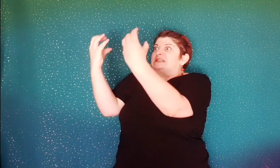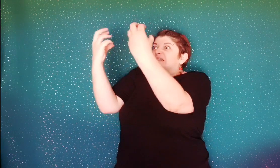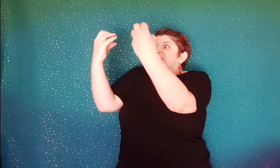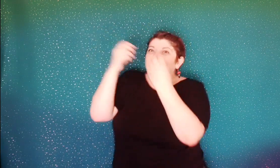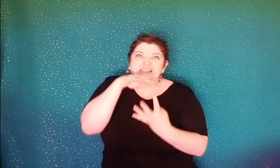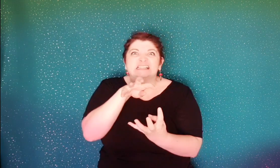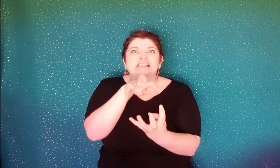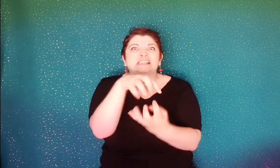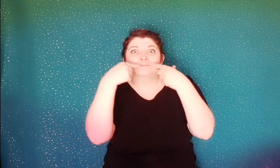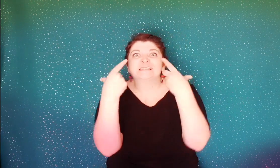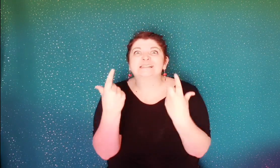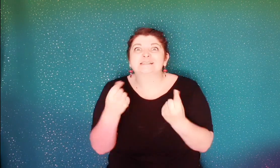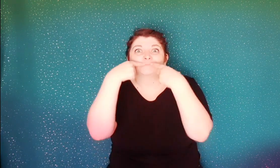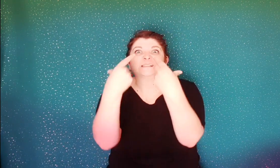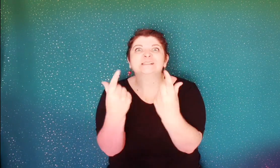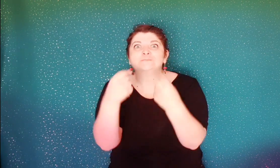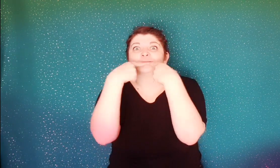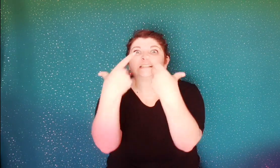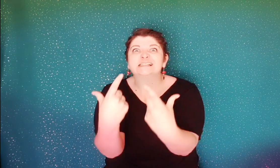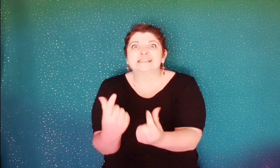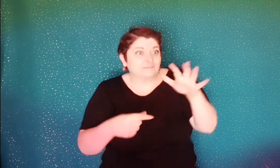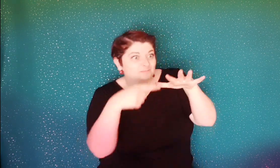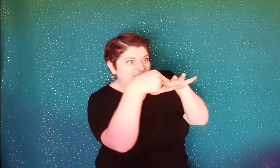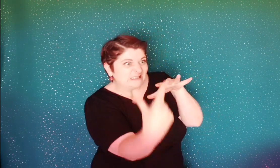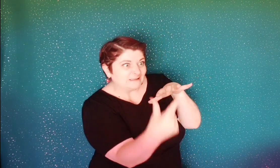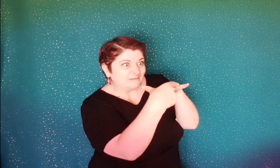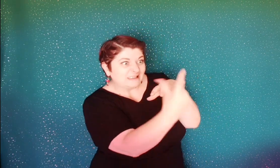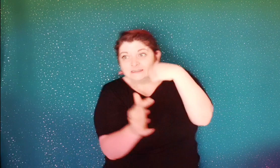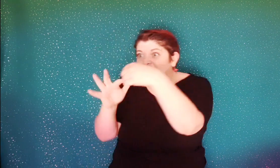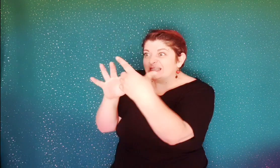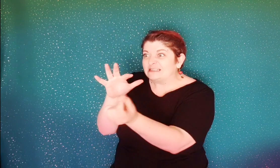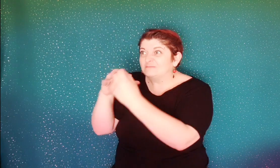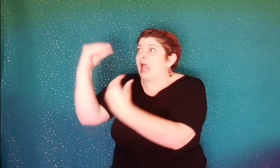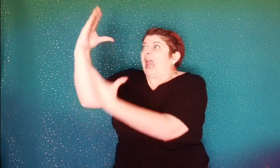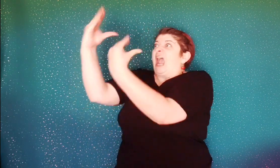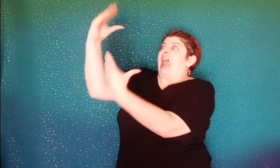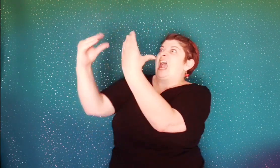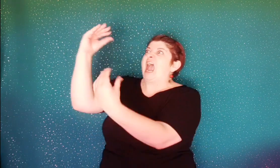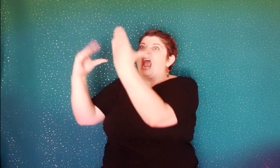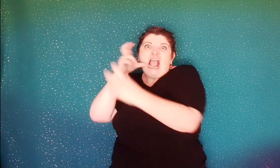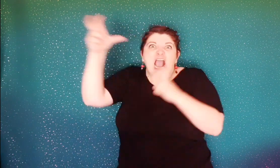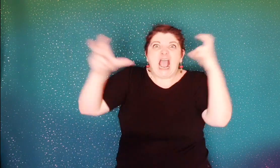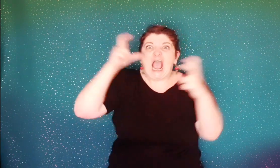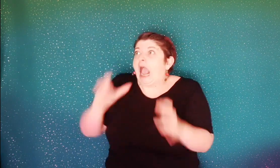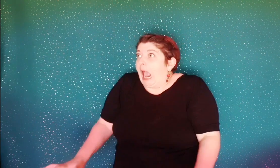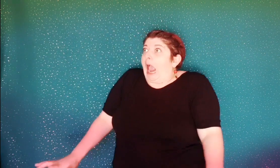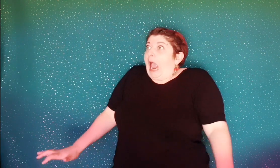têtes, dentu et griffu, qui le fixe avec ses gros yeux en braillant monstrueusement sur tous les